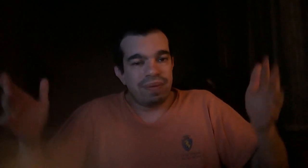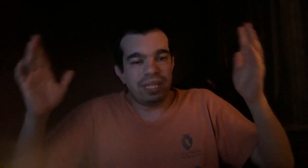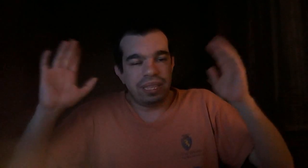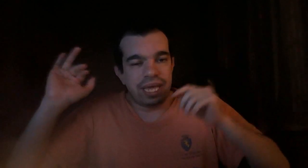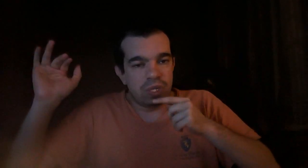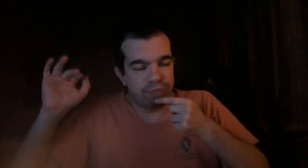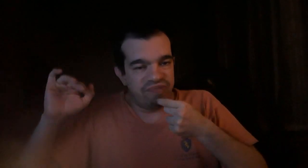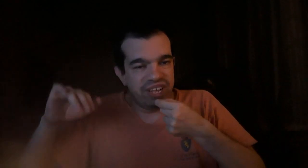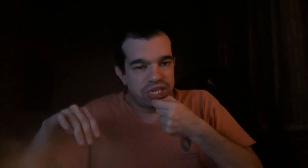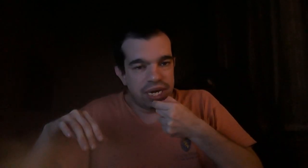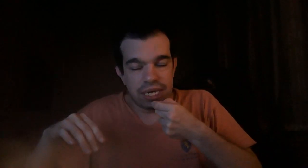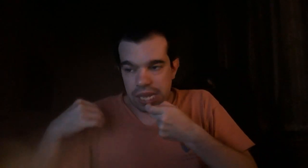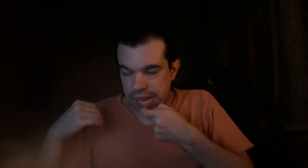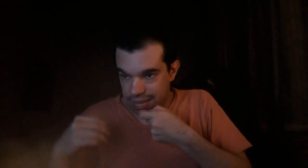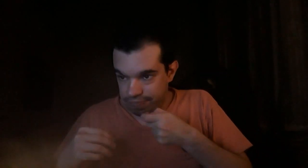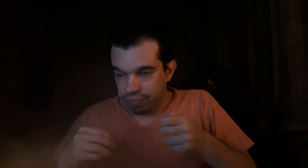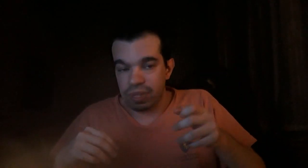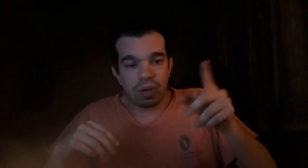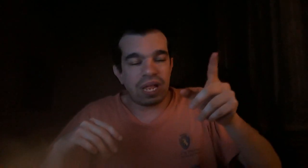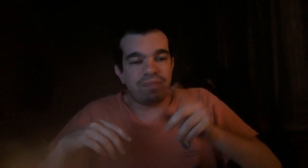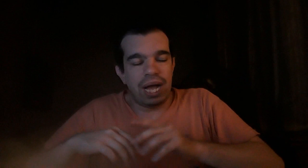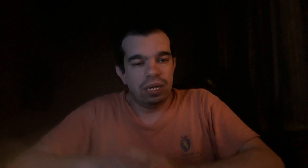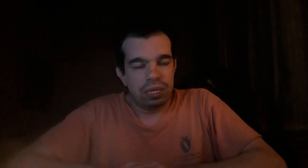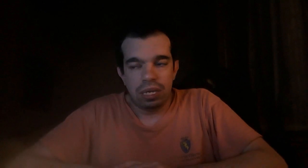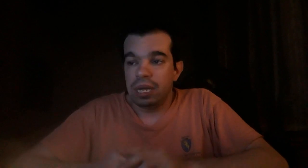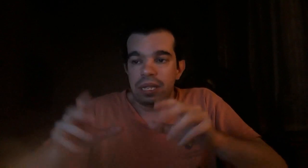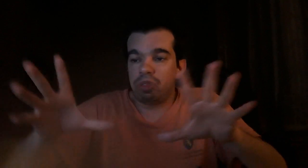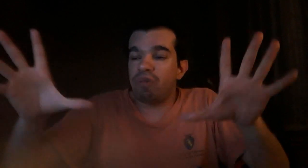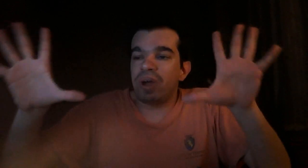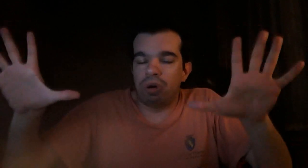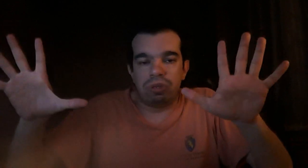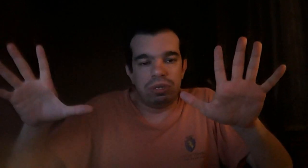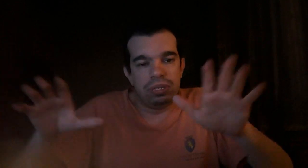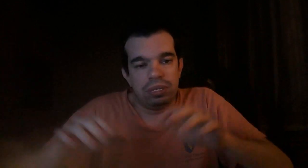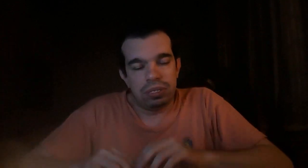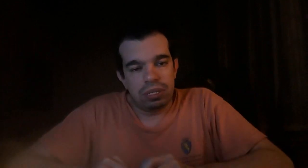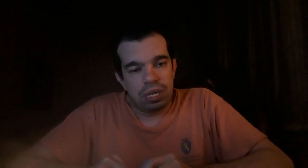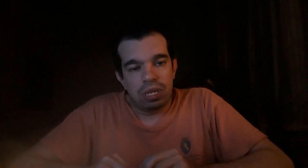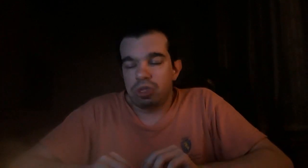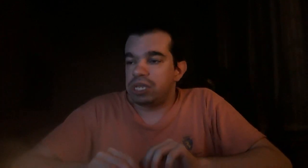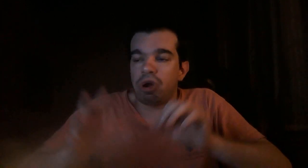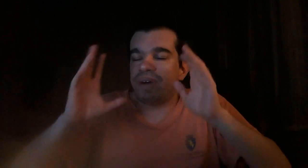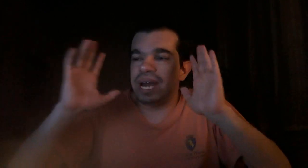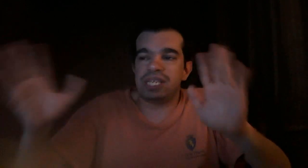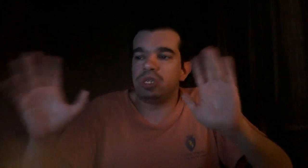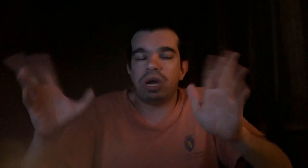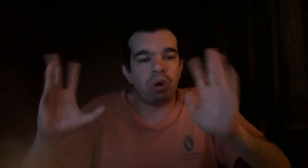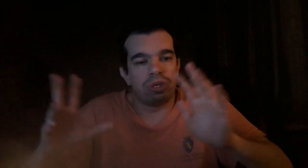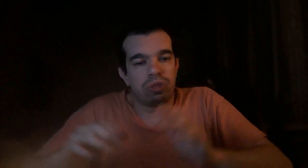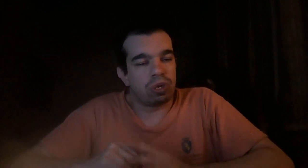deve andare in superficie, cosa fa? Trova rotto. Cioè, trova l'ascensore rotto, con